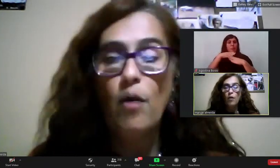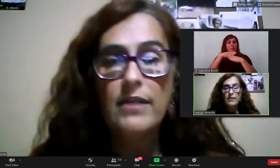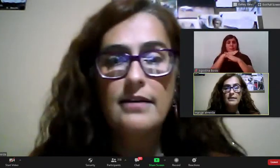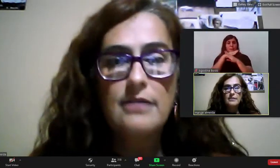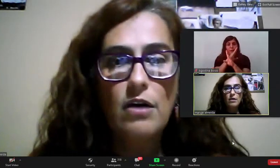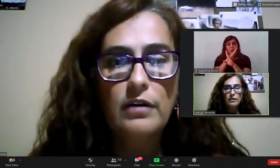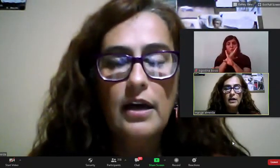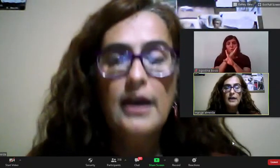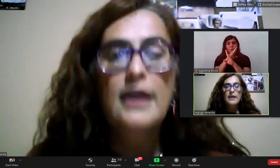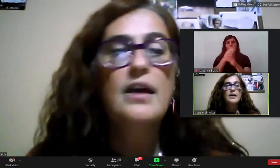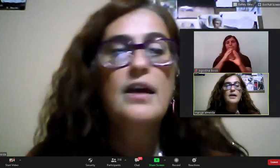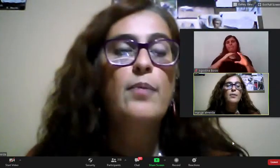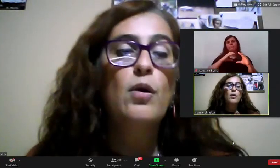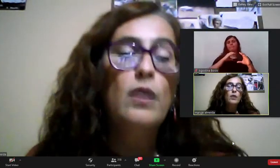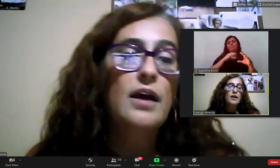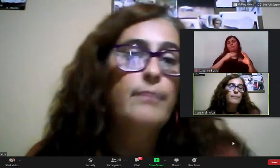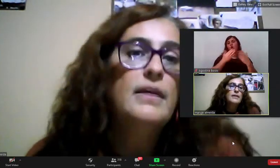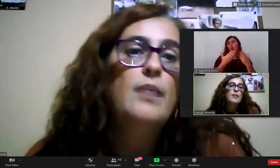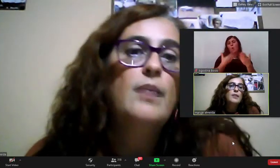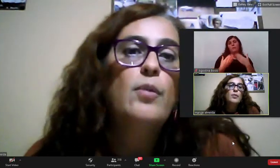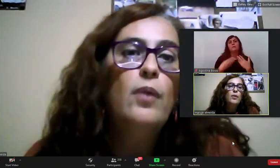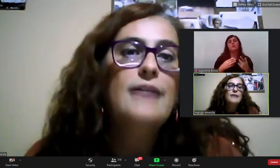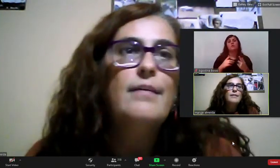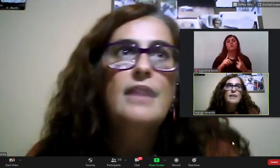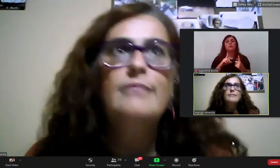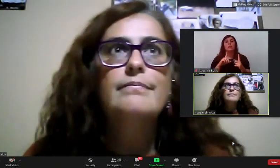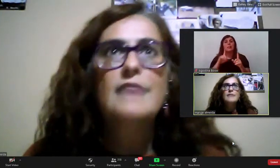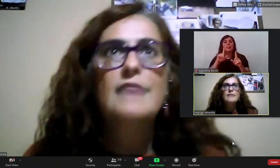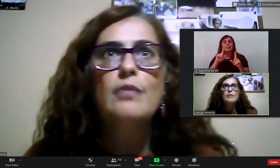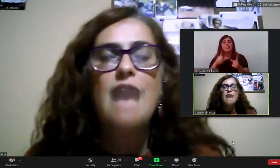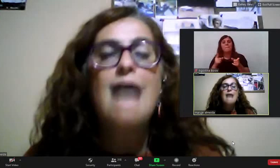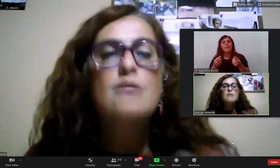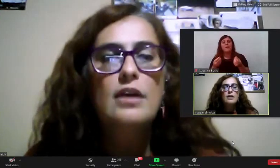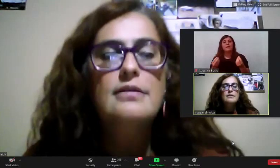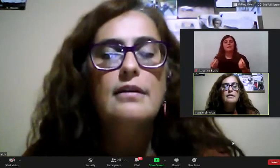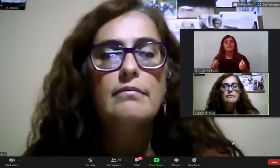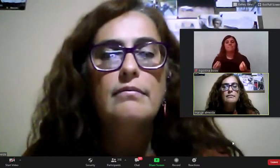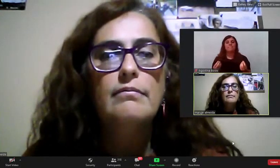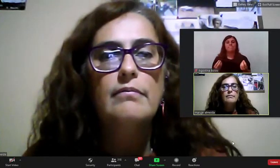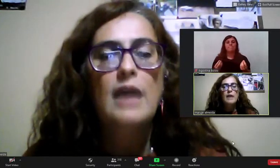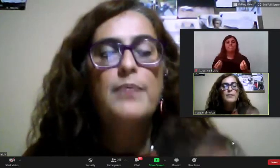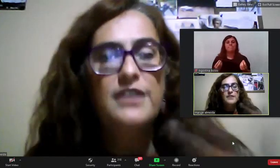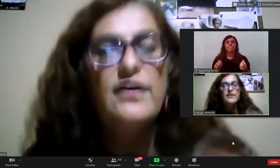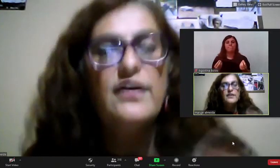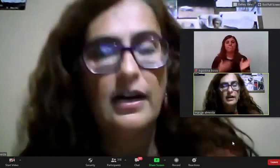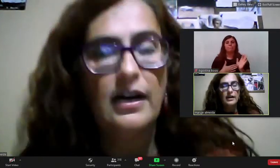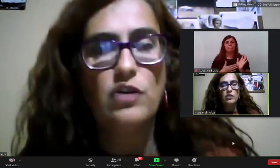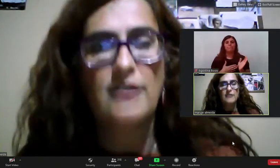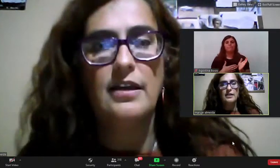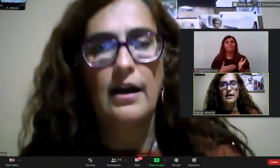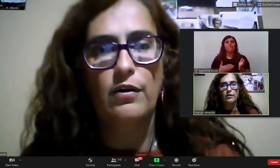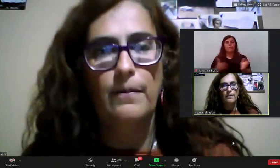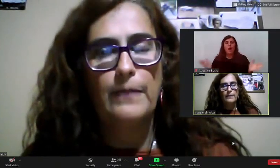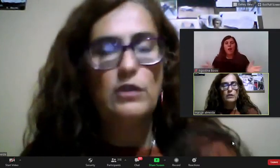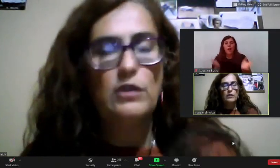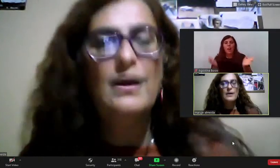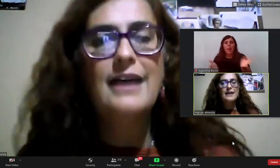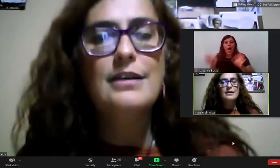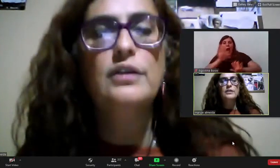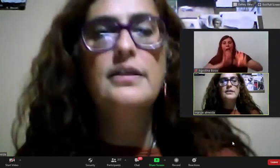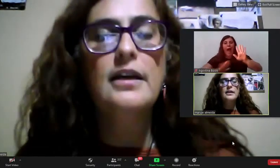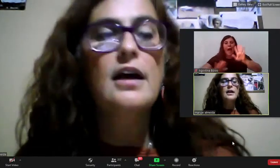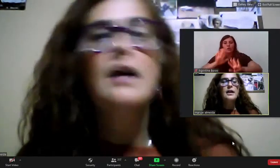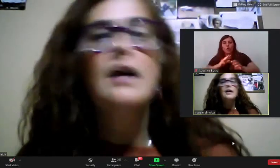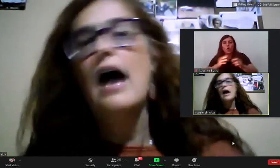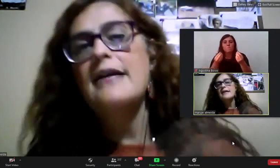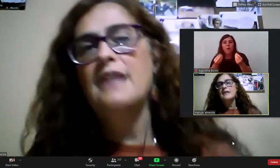en conversación y que proponga también, digamos, acciones específicas en relación a ese diálogo. O sea, no alcanza